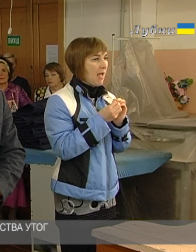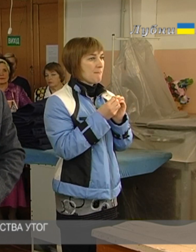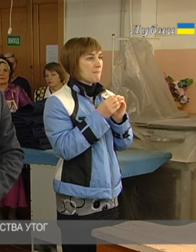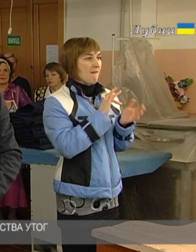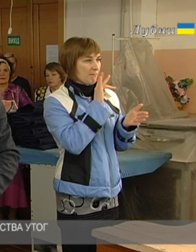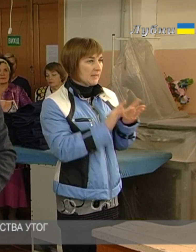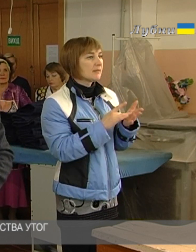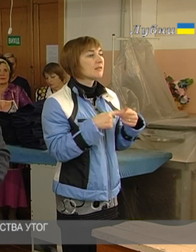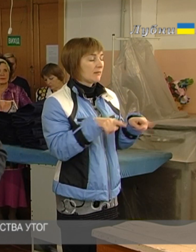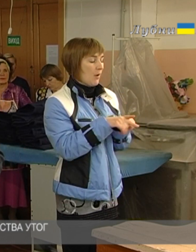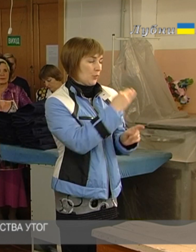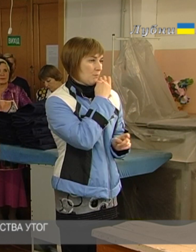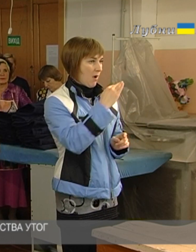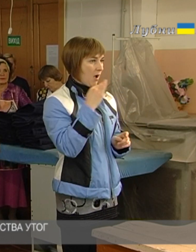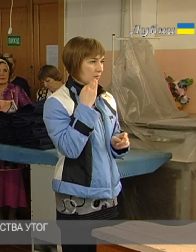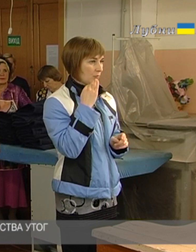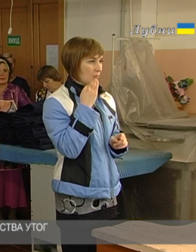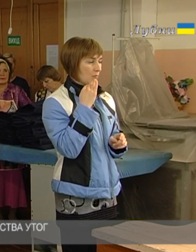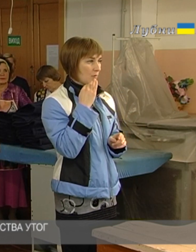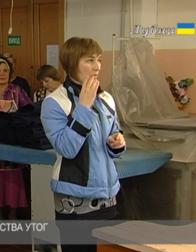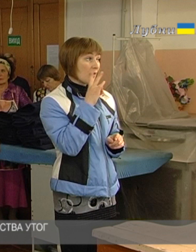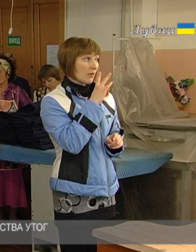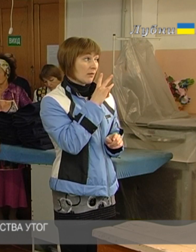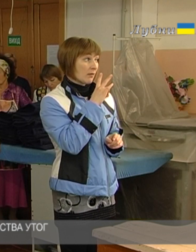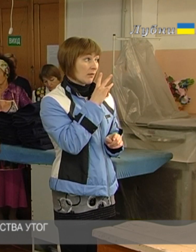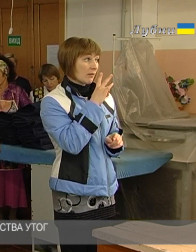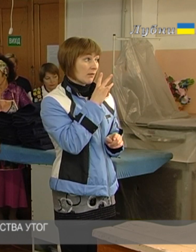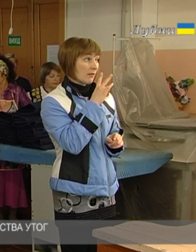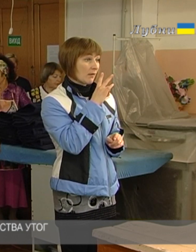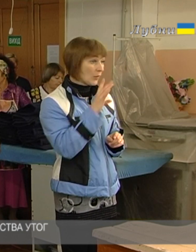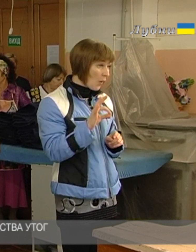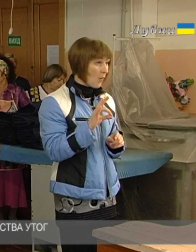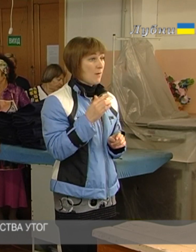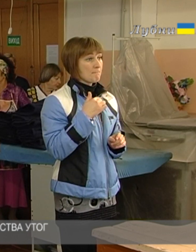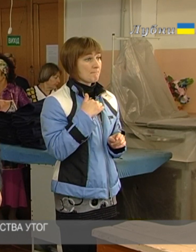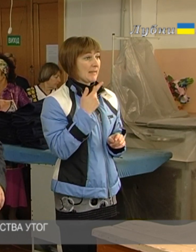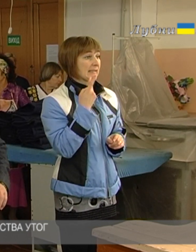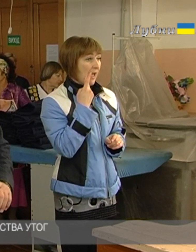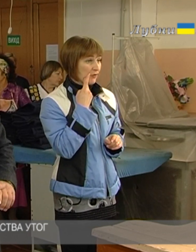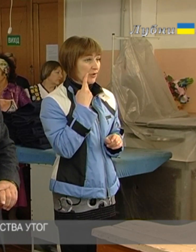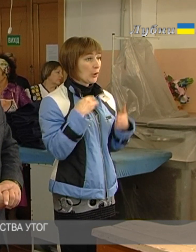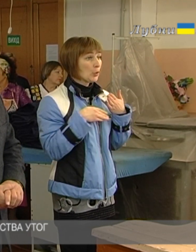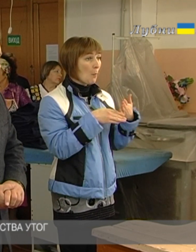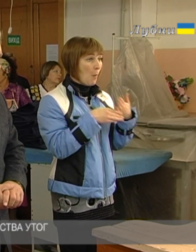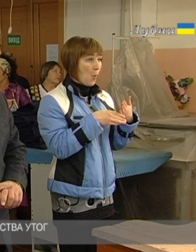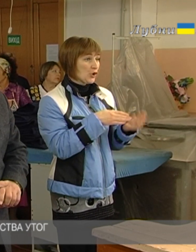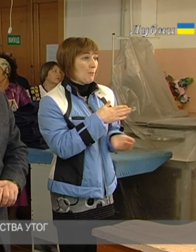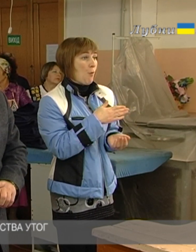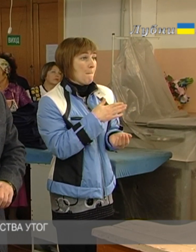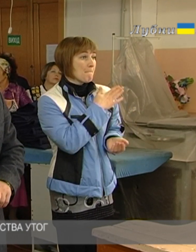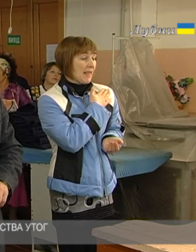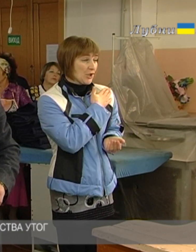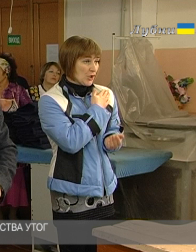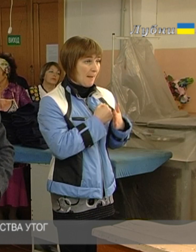в місті також досить багато. Але ми завжди підставимо плечі туди, там, де край